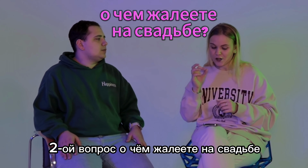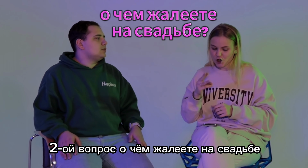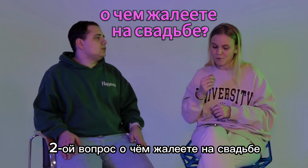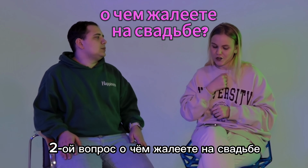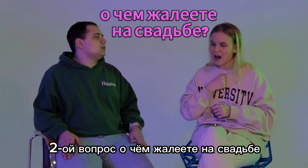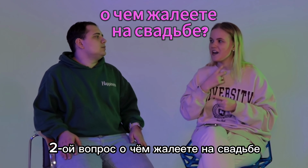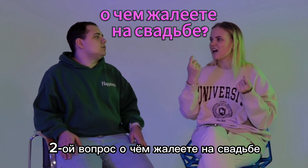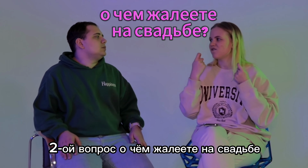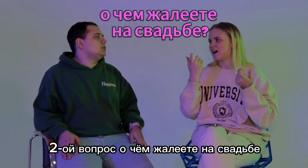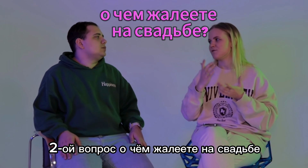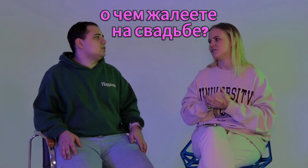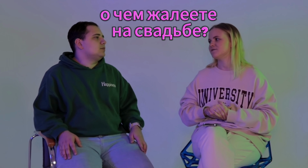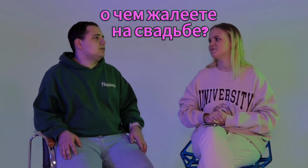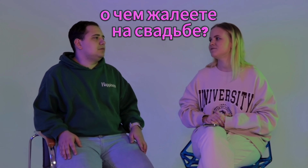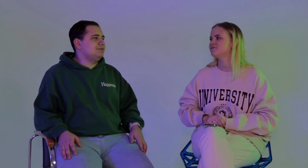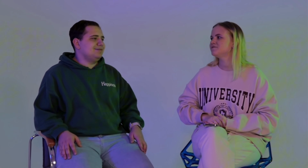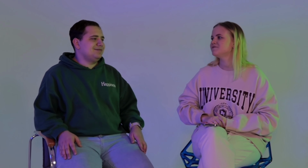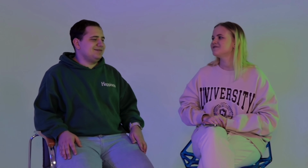чем жалеете на свадьбе?